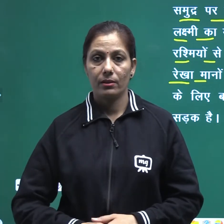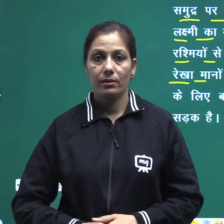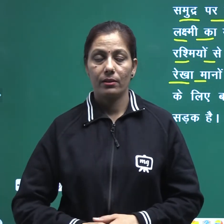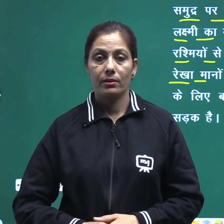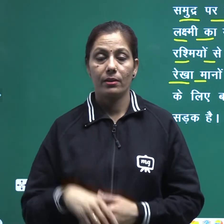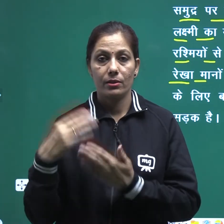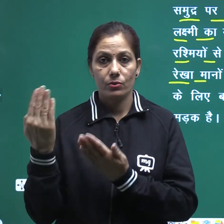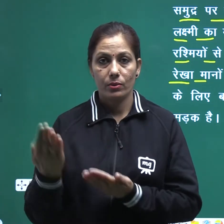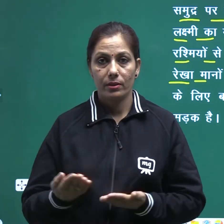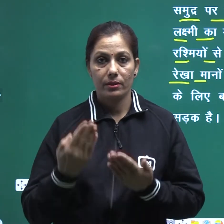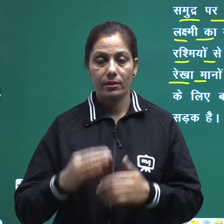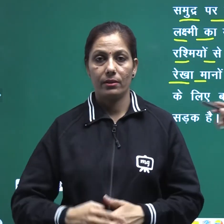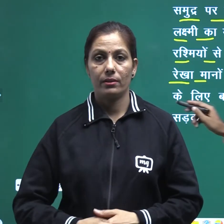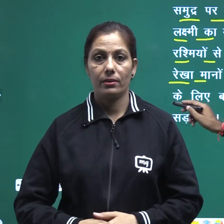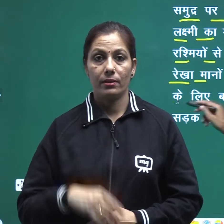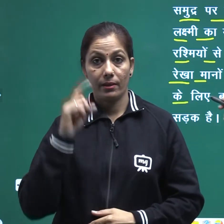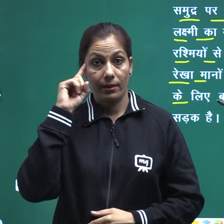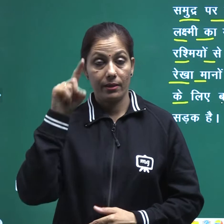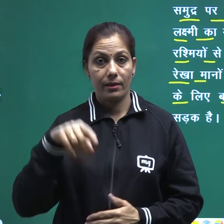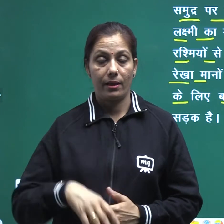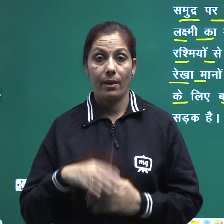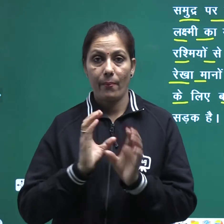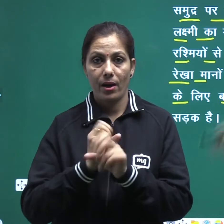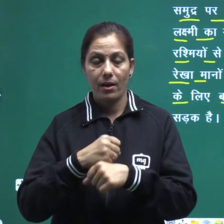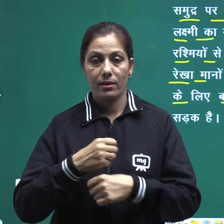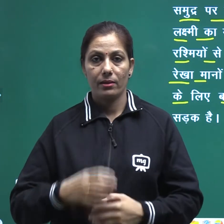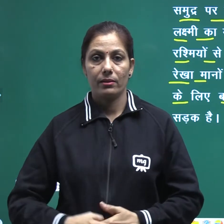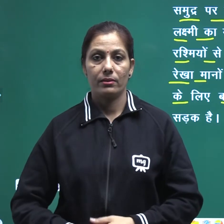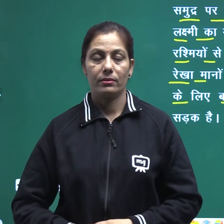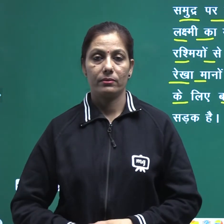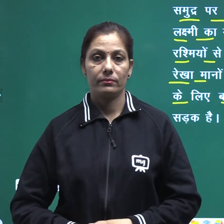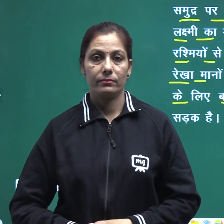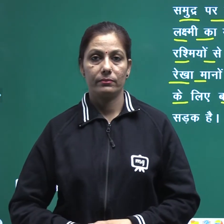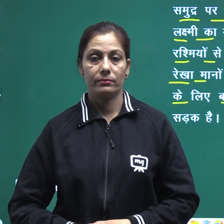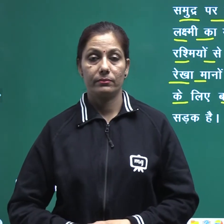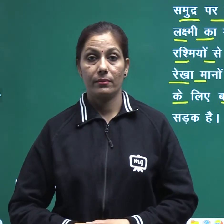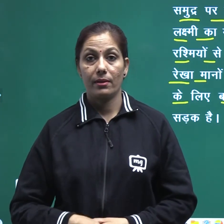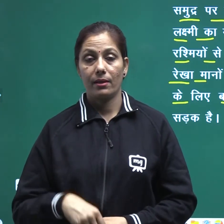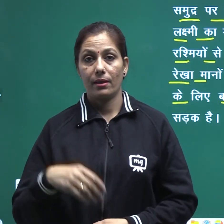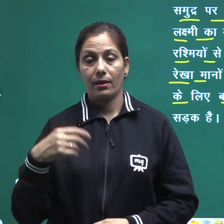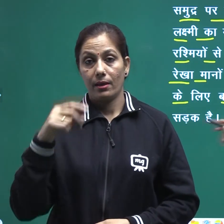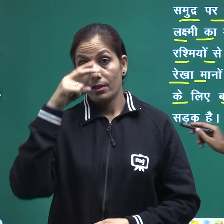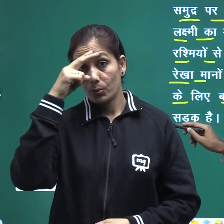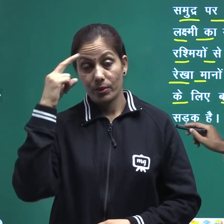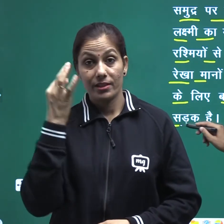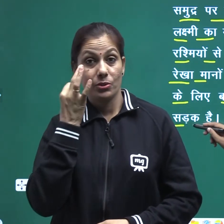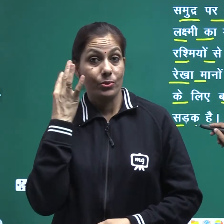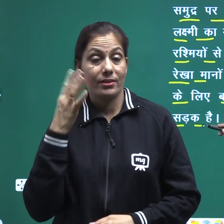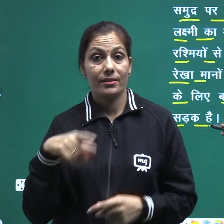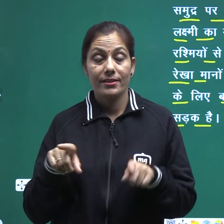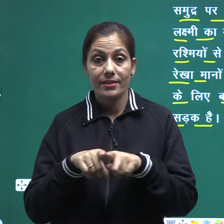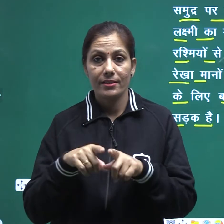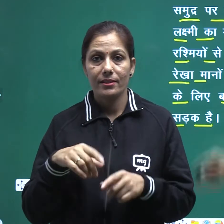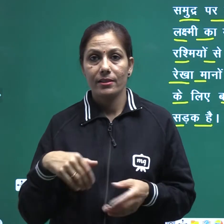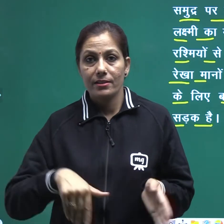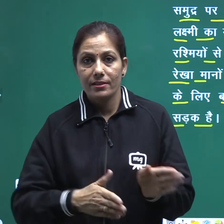के स्वागत के लिए में बनाई गई की सुनहरी सड़क है हुआ था